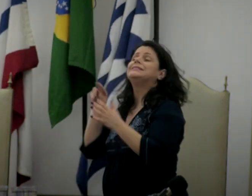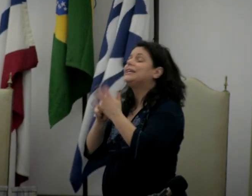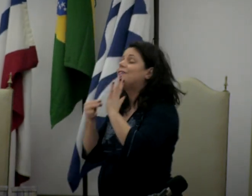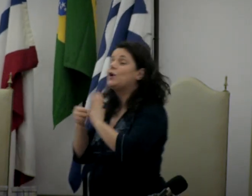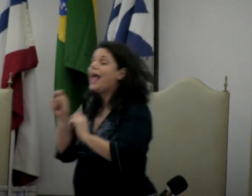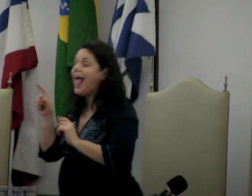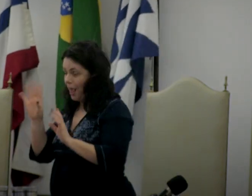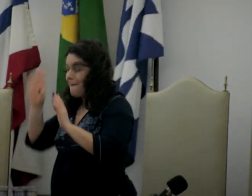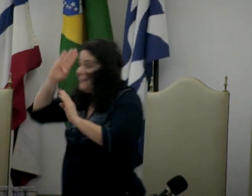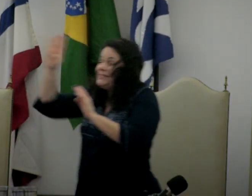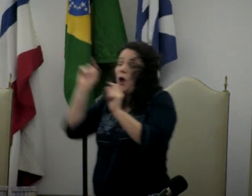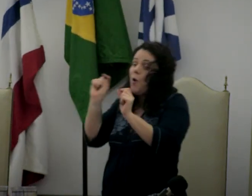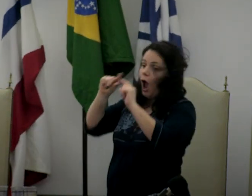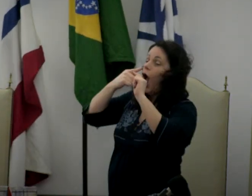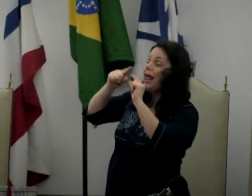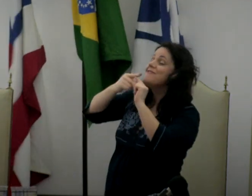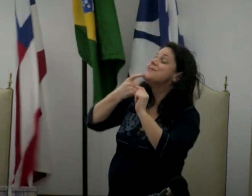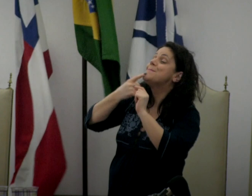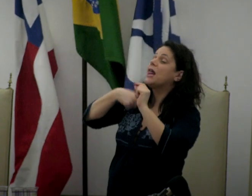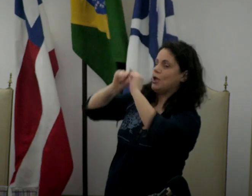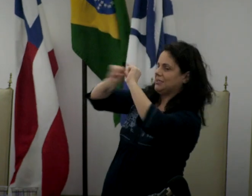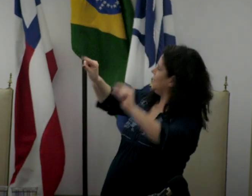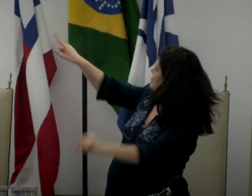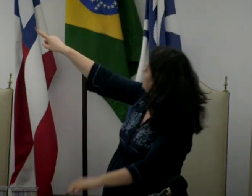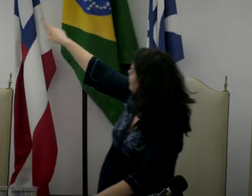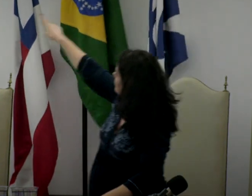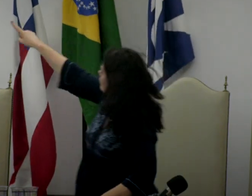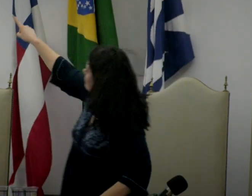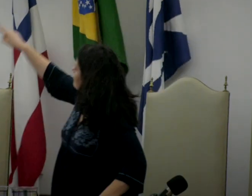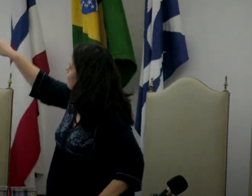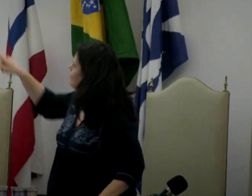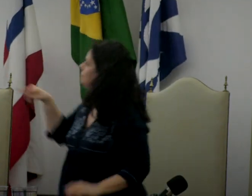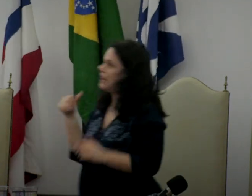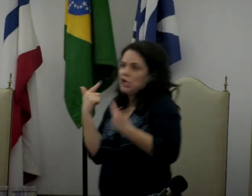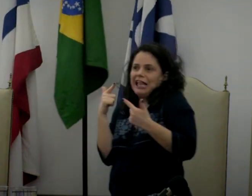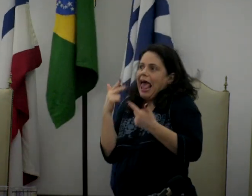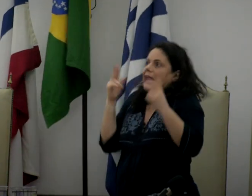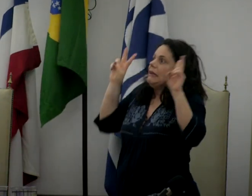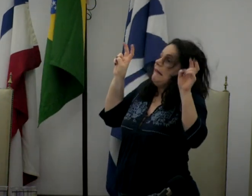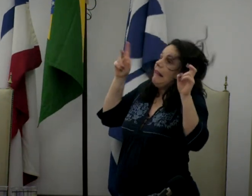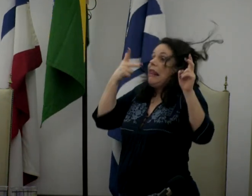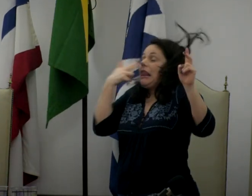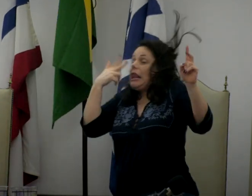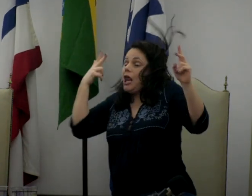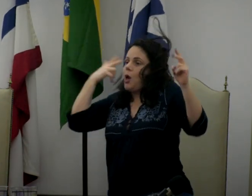Mas percebam, isso significa o quê? Percebam essa frase que está em vermelho.